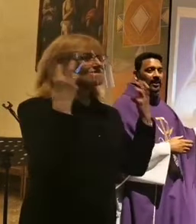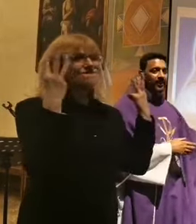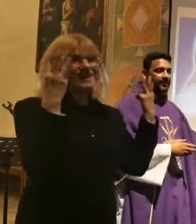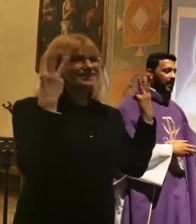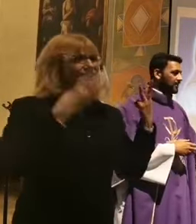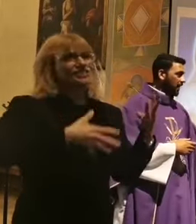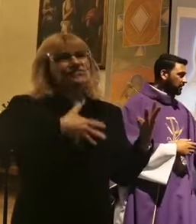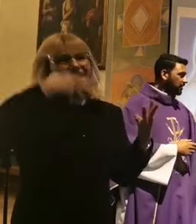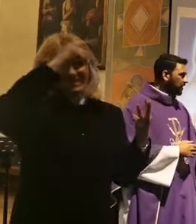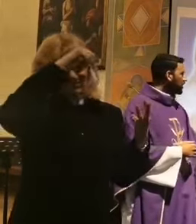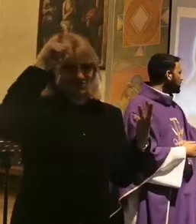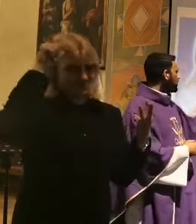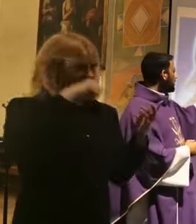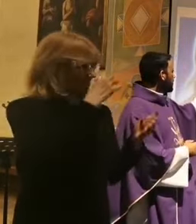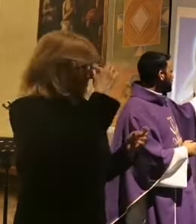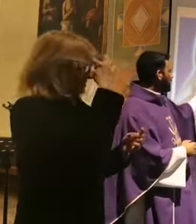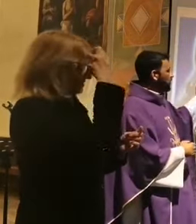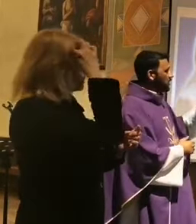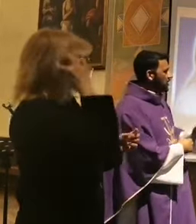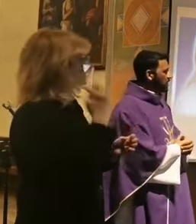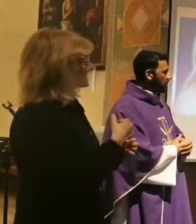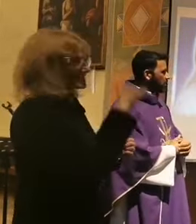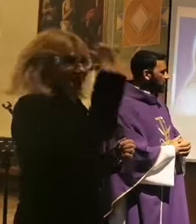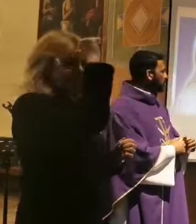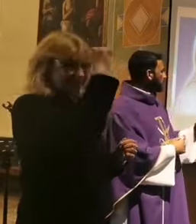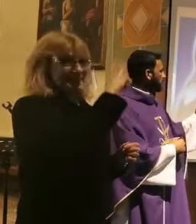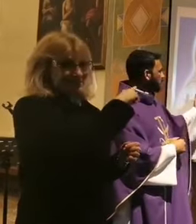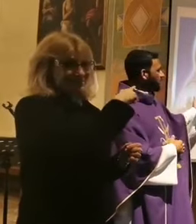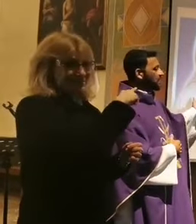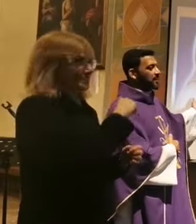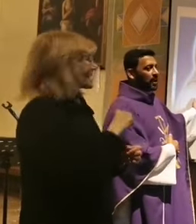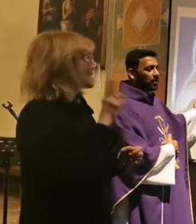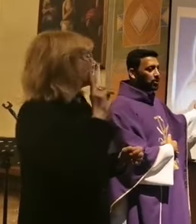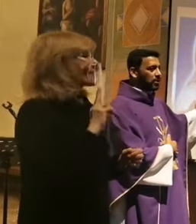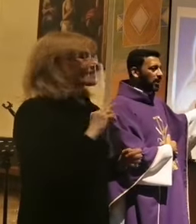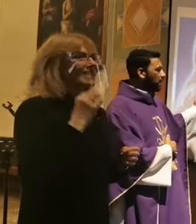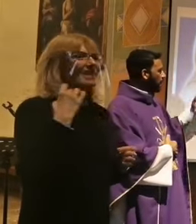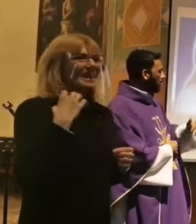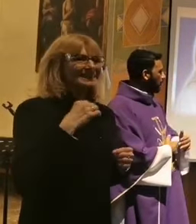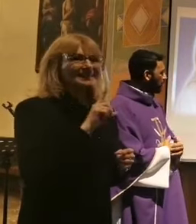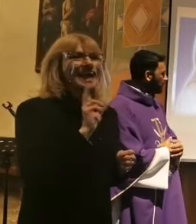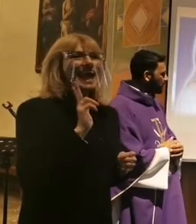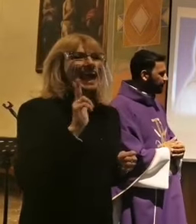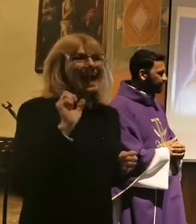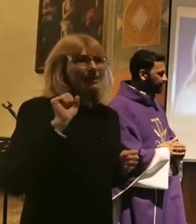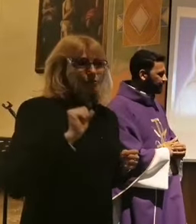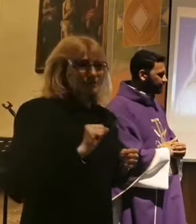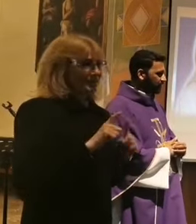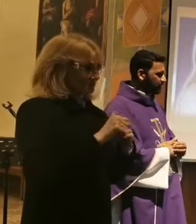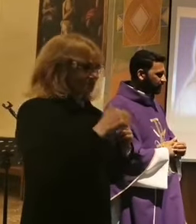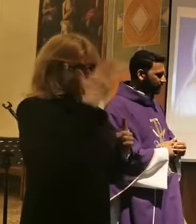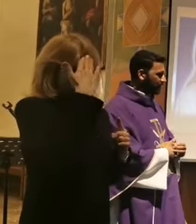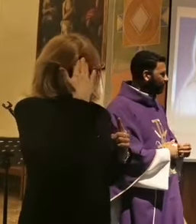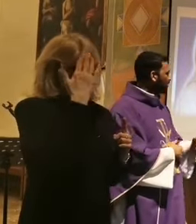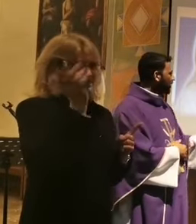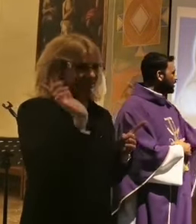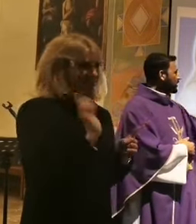santi dall'India. Santi. Święci z Indii. Madre Teresa di Calcutta. Matka Teresa z Calcutta.